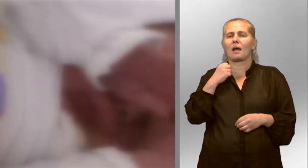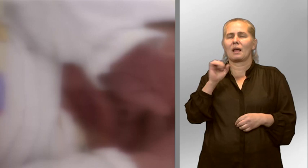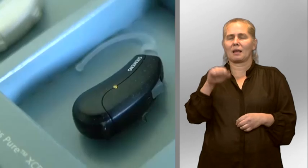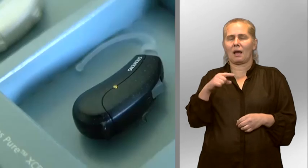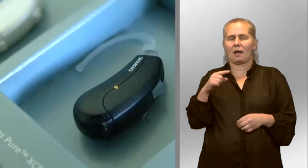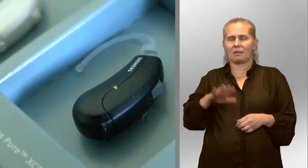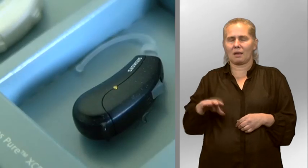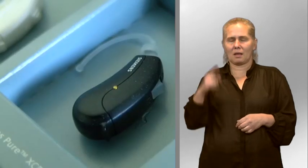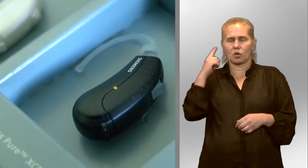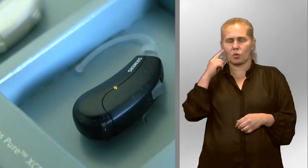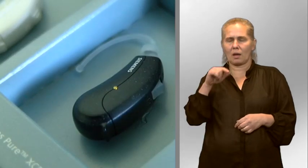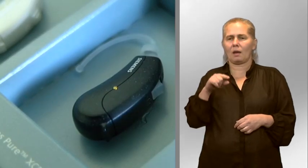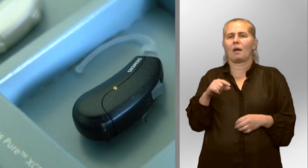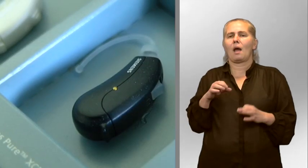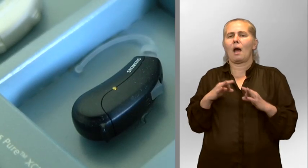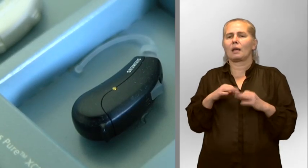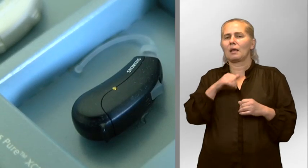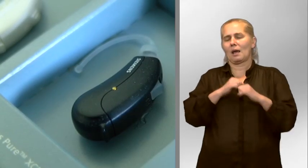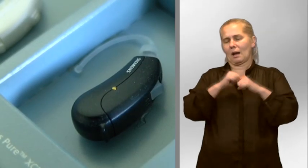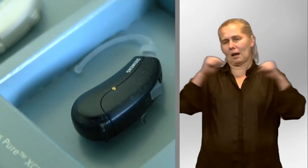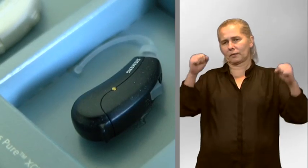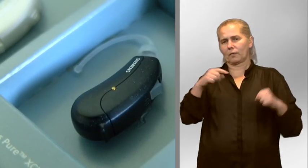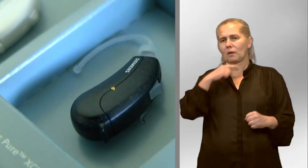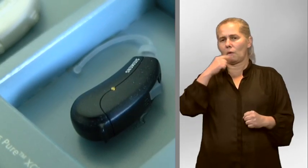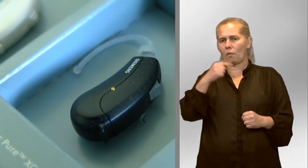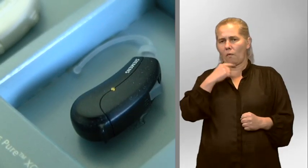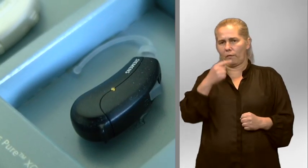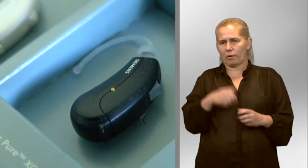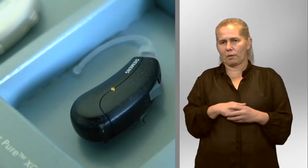ne znači da će dete odmah da čuje. Postoji